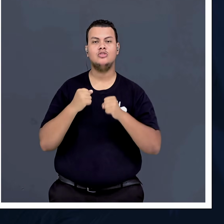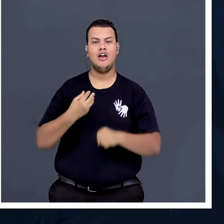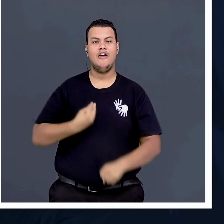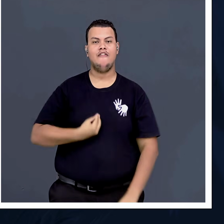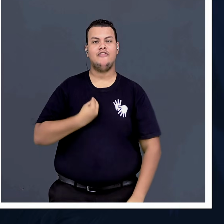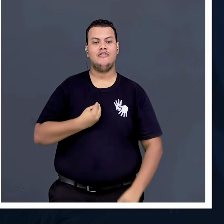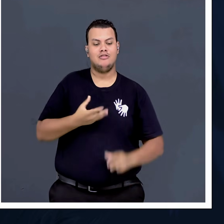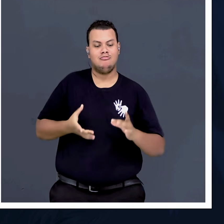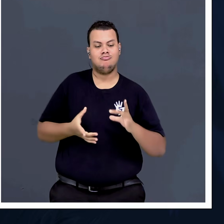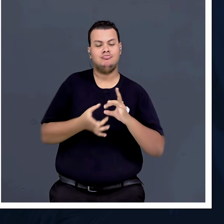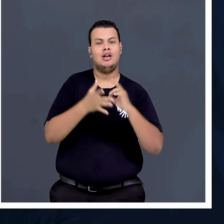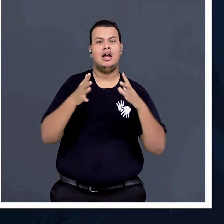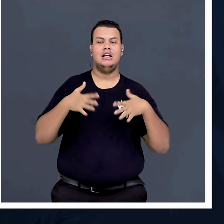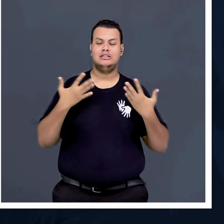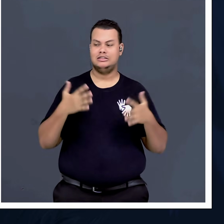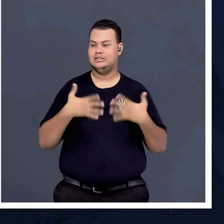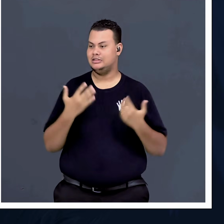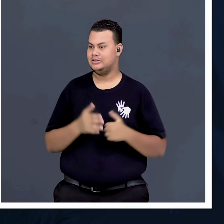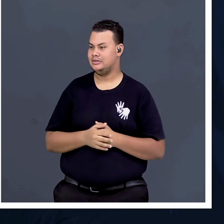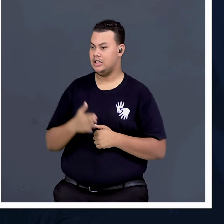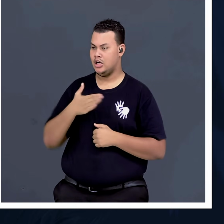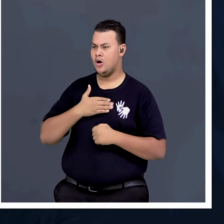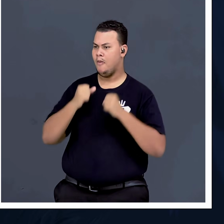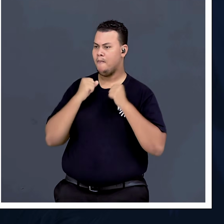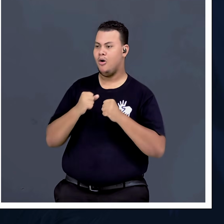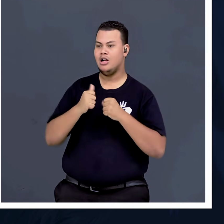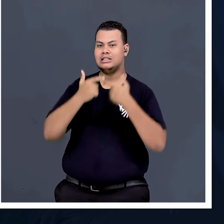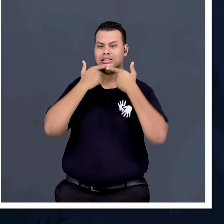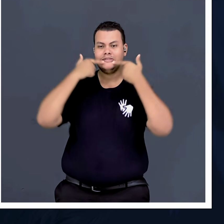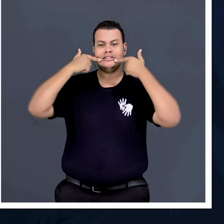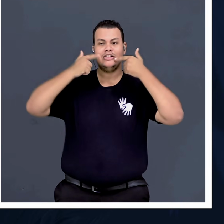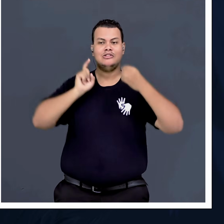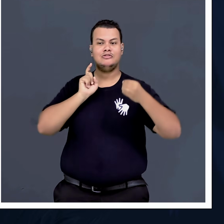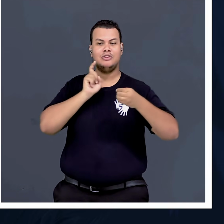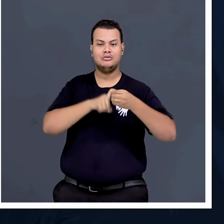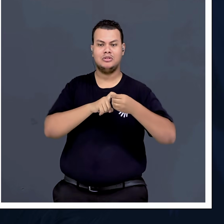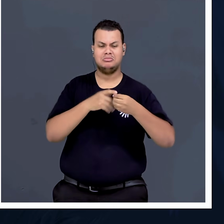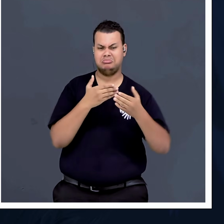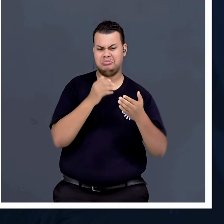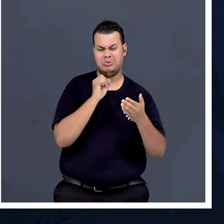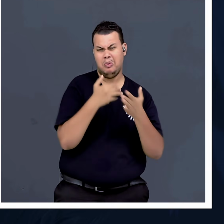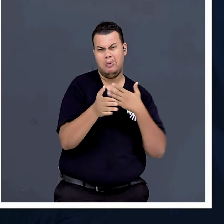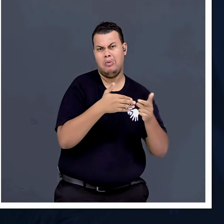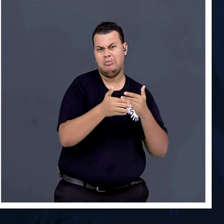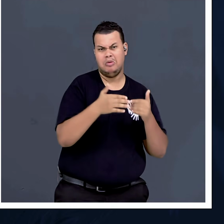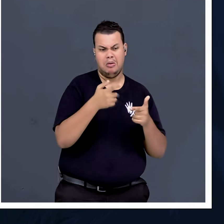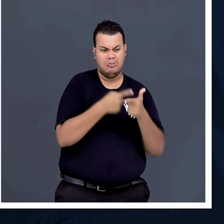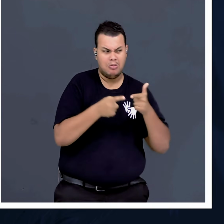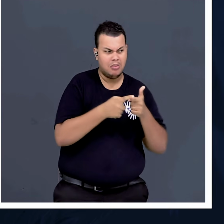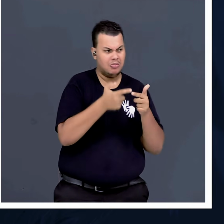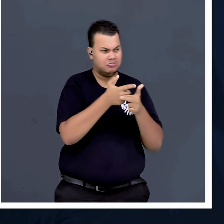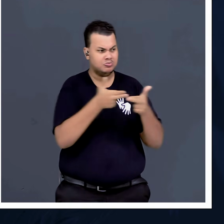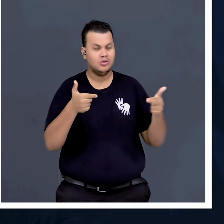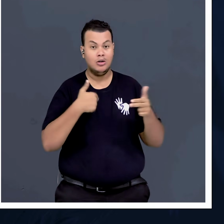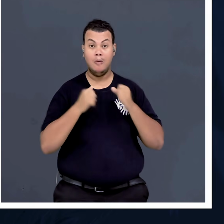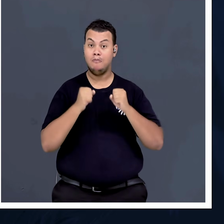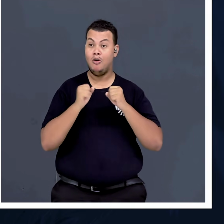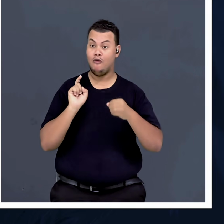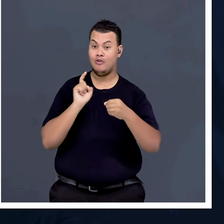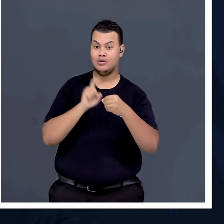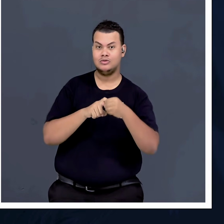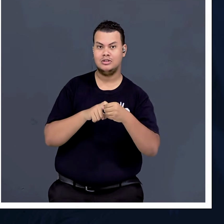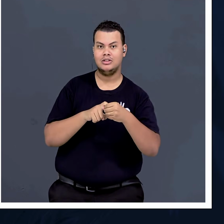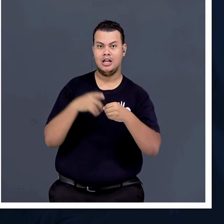de uma vida com alegria. Eu posso voltar a sorrir, independente das minhas circunstâncias.